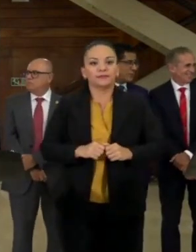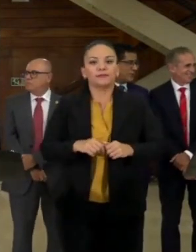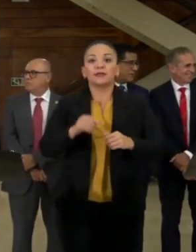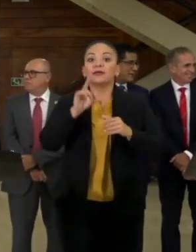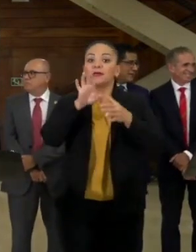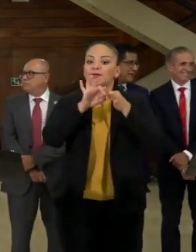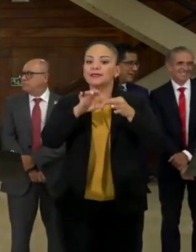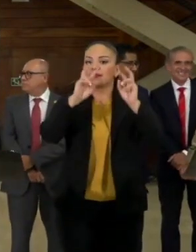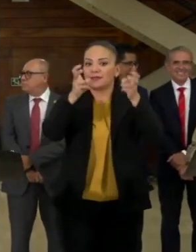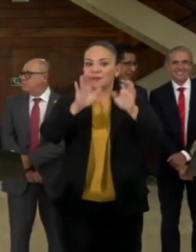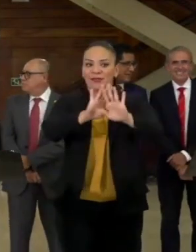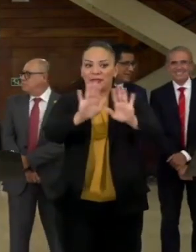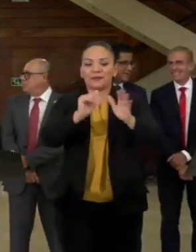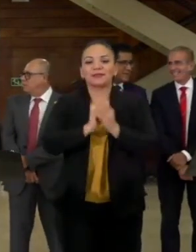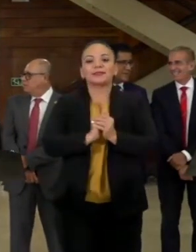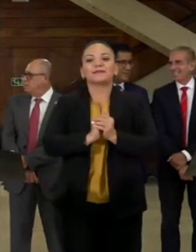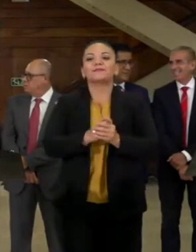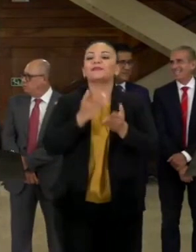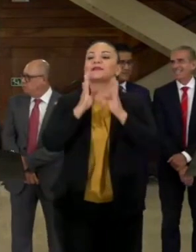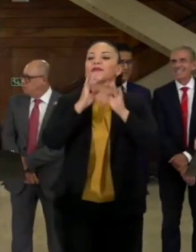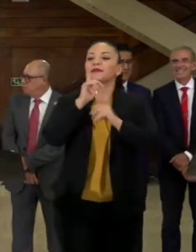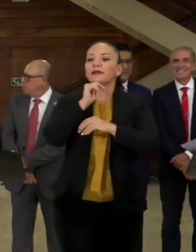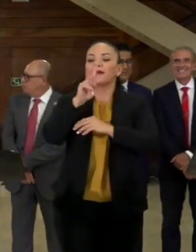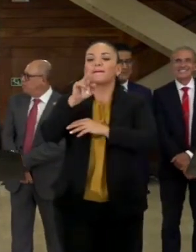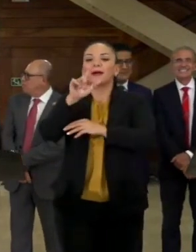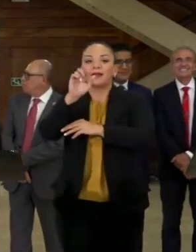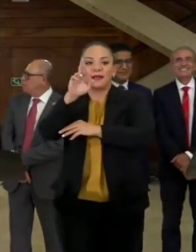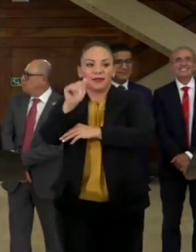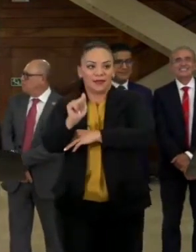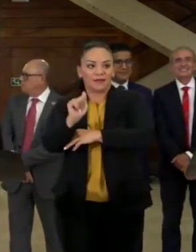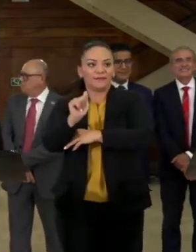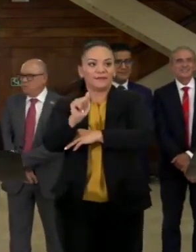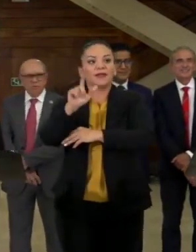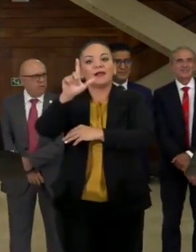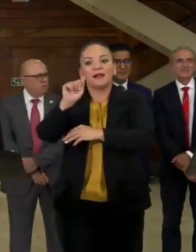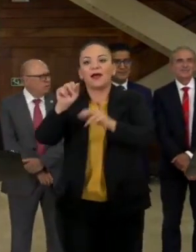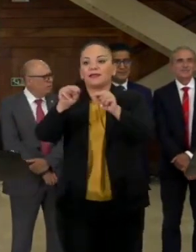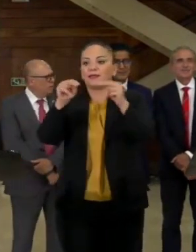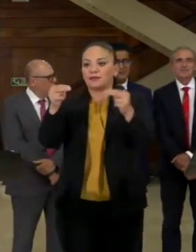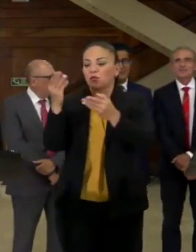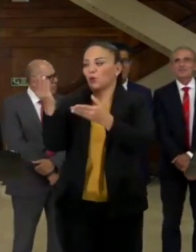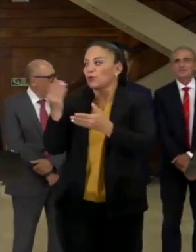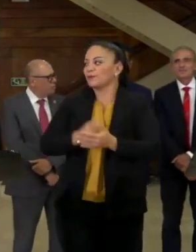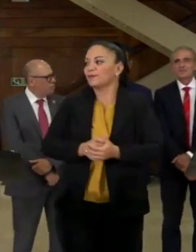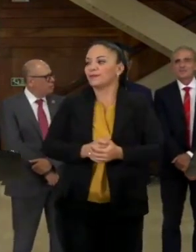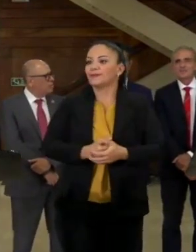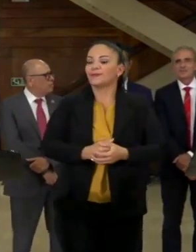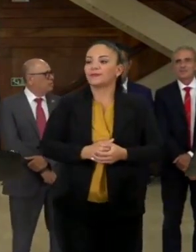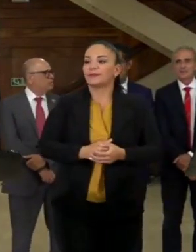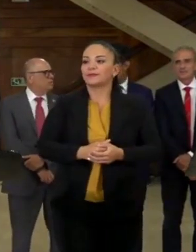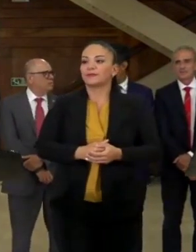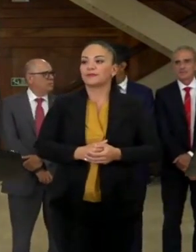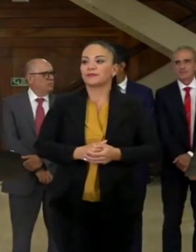tema. Le cedemos la palabra en este momento a Valeria Martínez de La Nación.